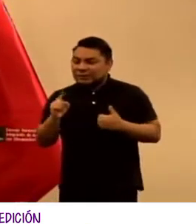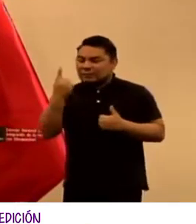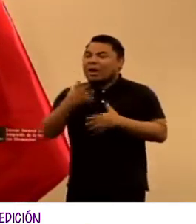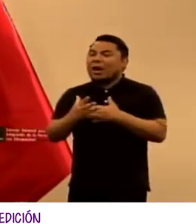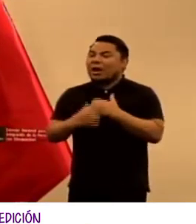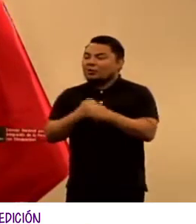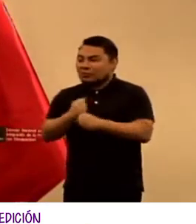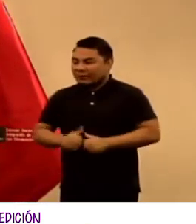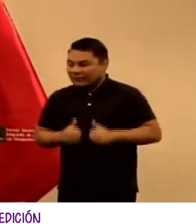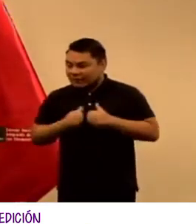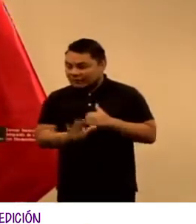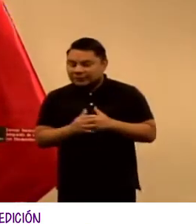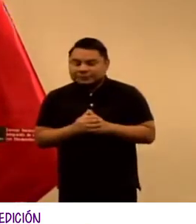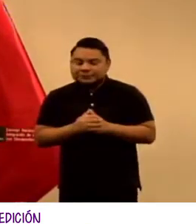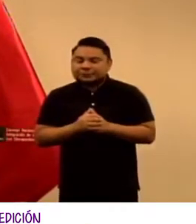años de vida, ¿no?